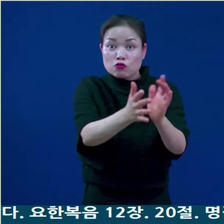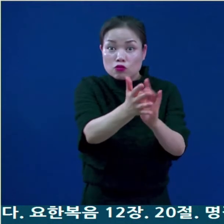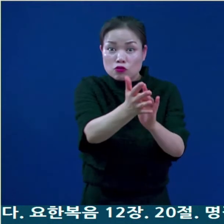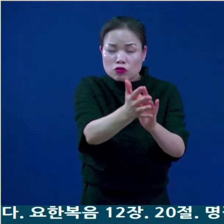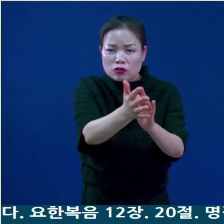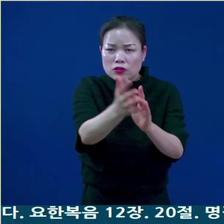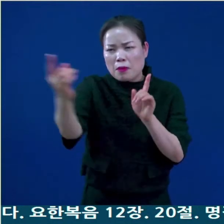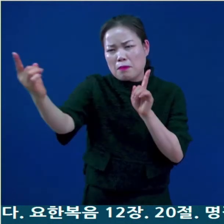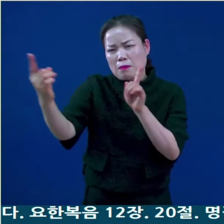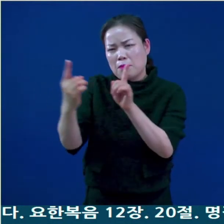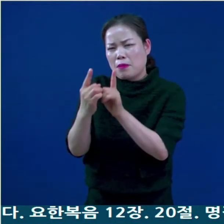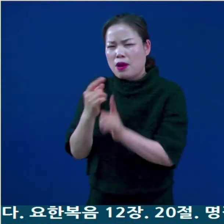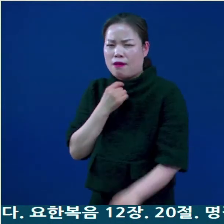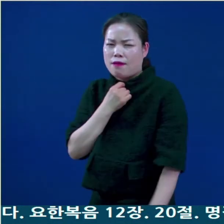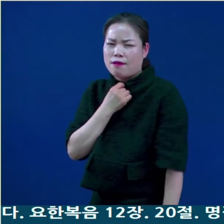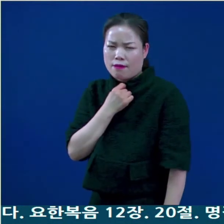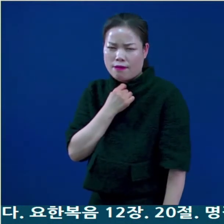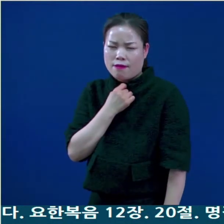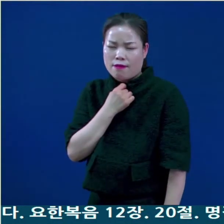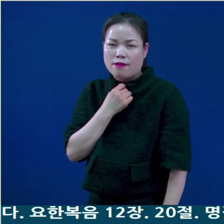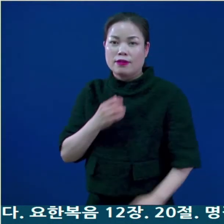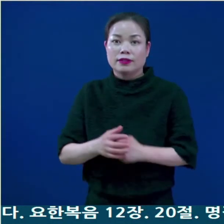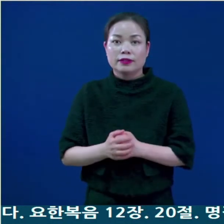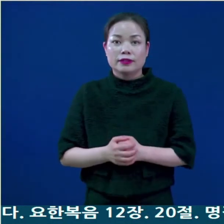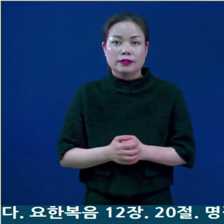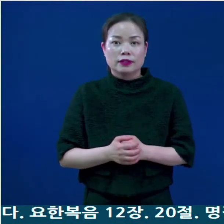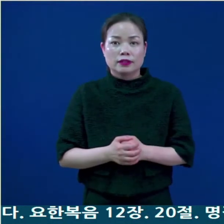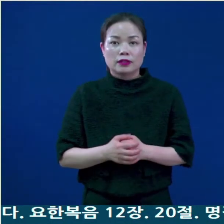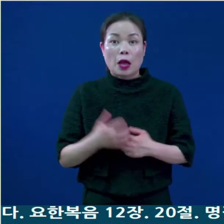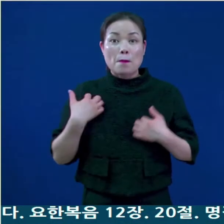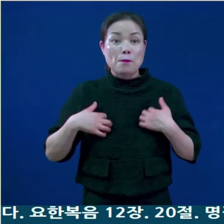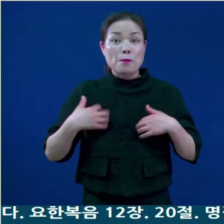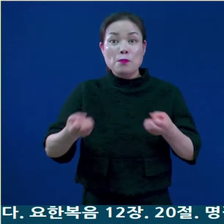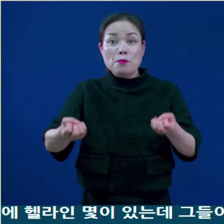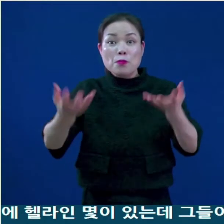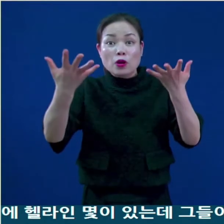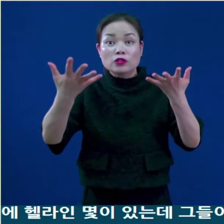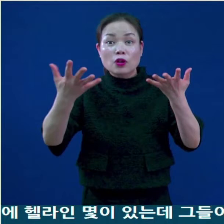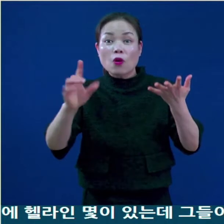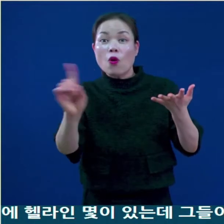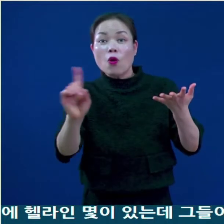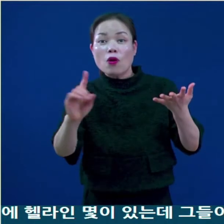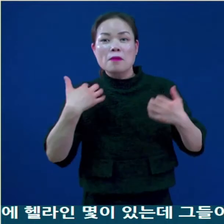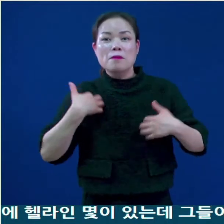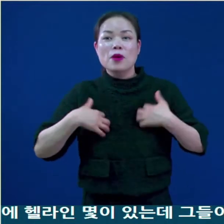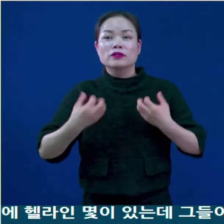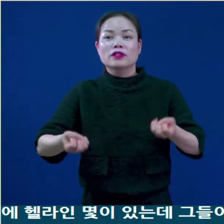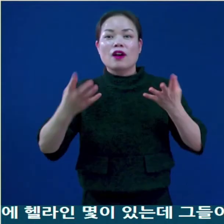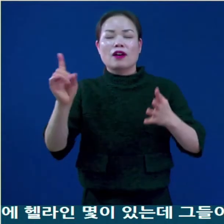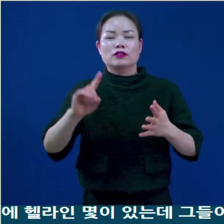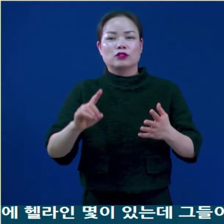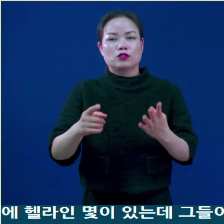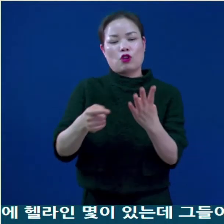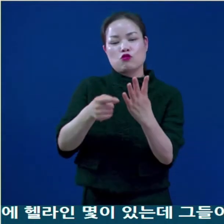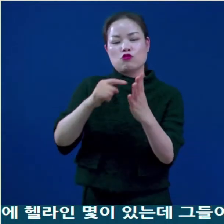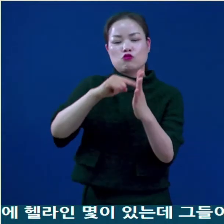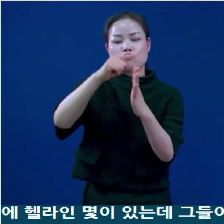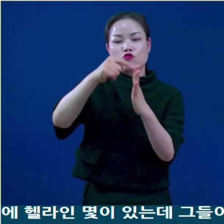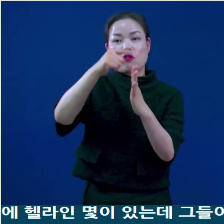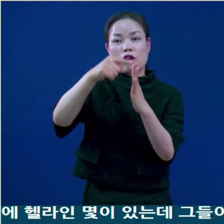예수를 뵙고자 하나이다 하니. 여기서 명절은 어떤 명절일까요? 유월절이죠.